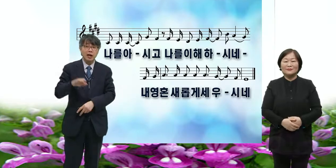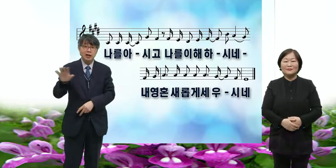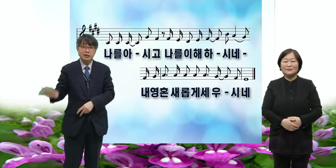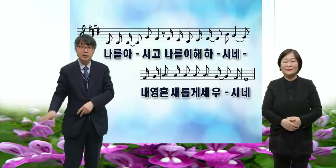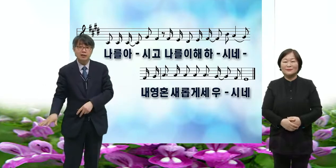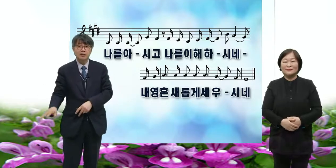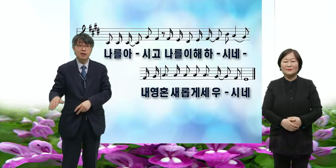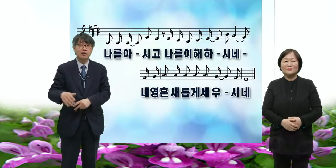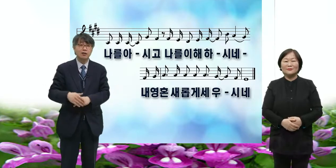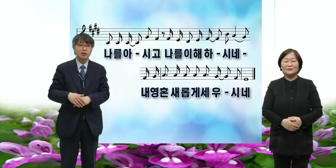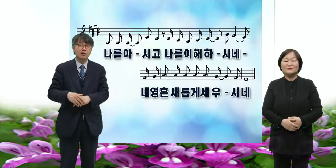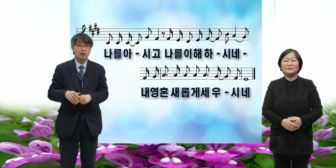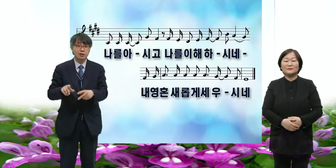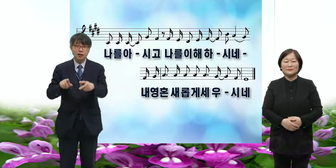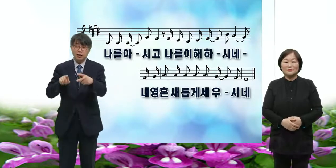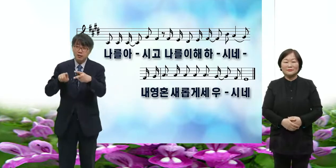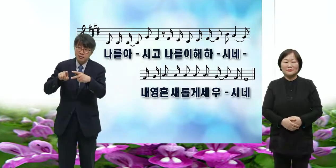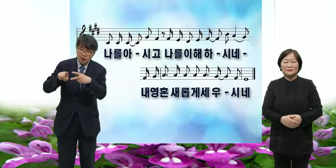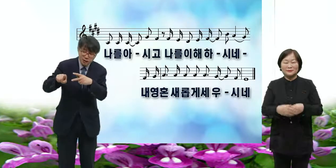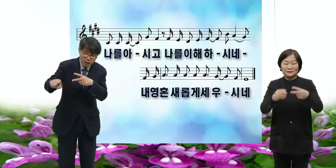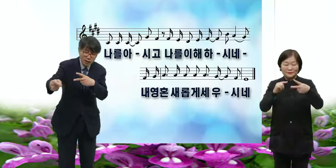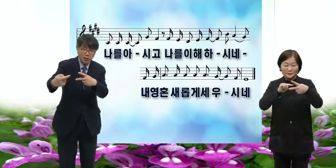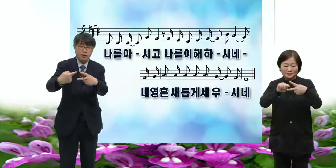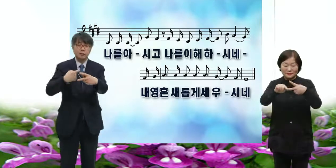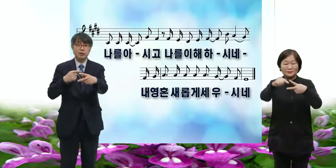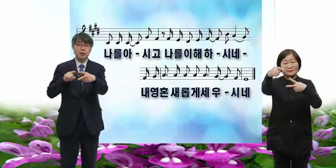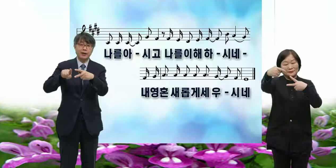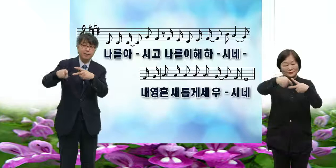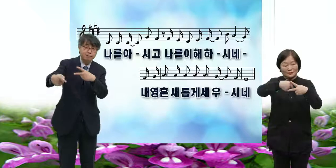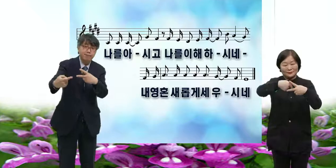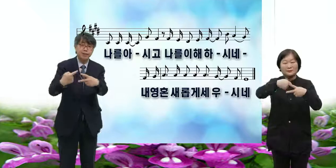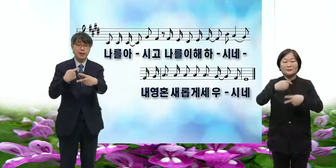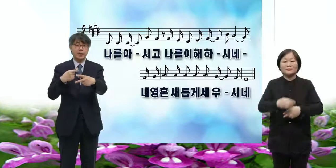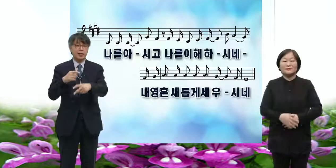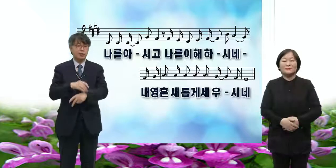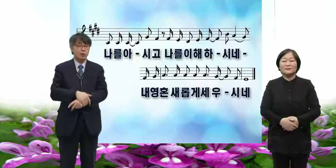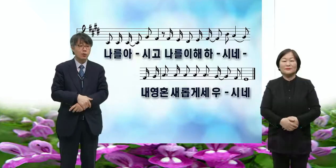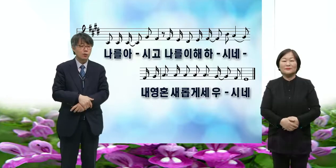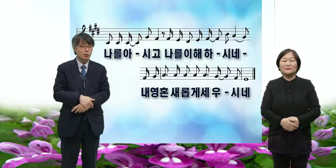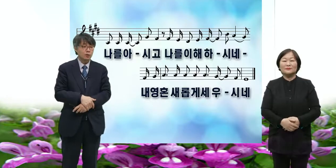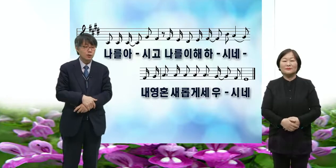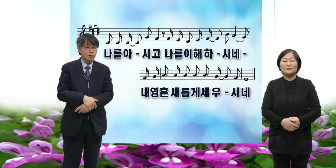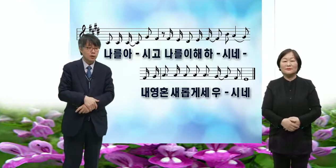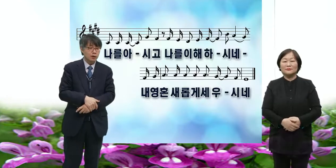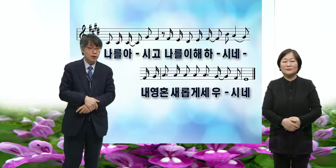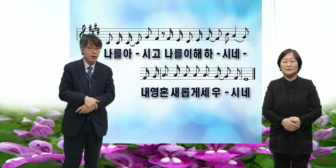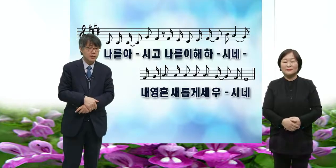아래 서야 되는 거잖아요. 그러니까 안에 들어갔다가 나와야 돼요. 이해하시고